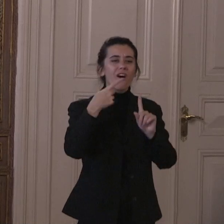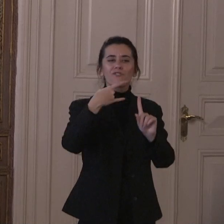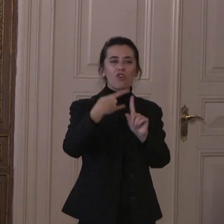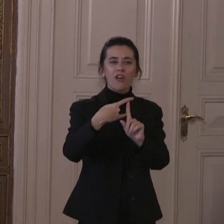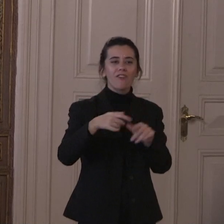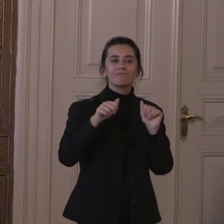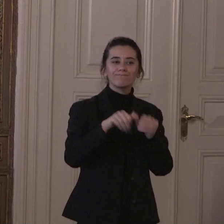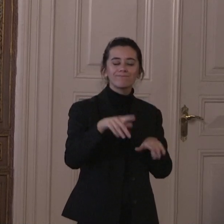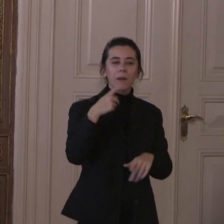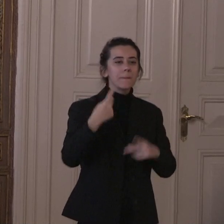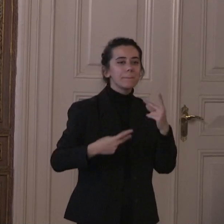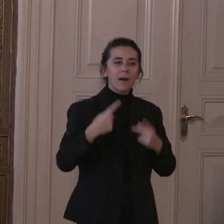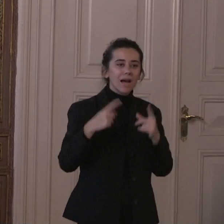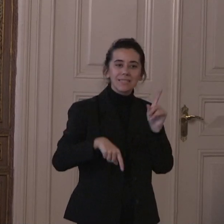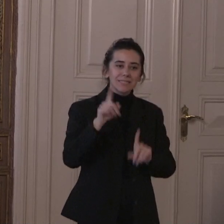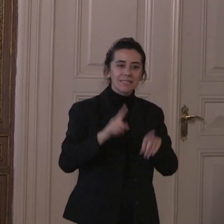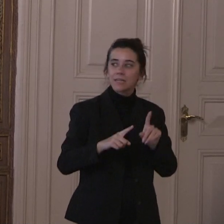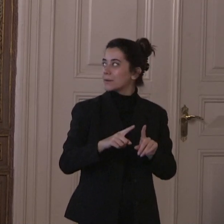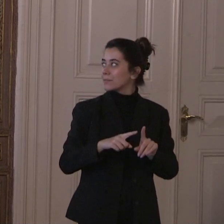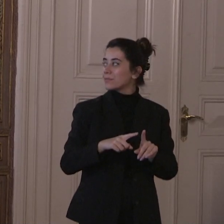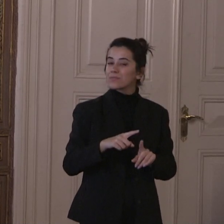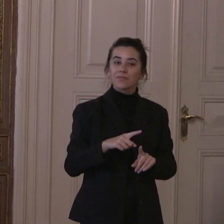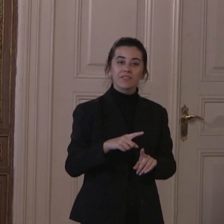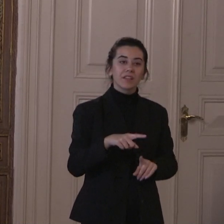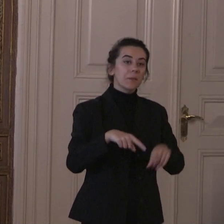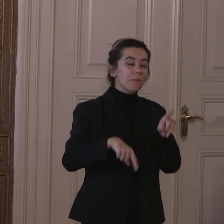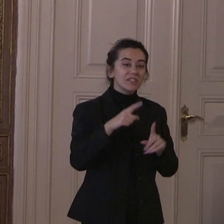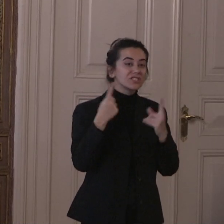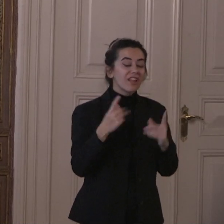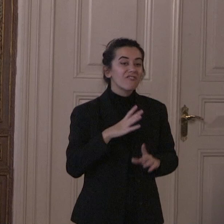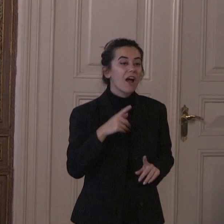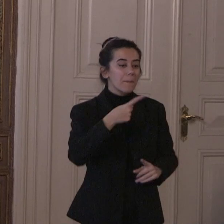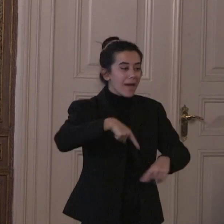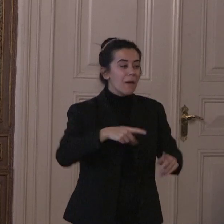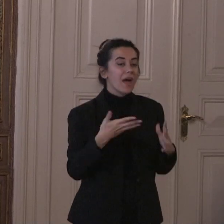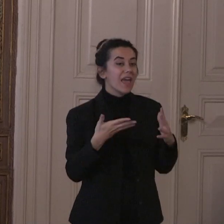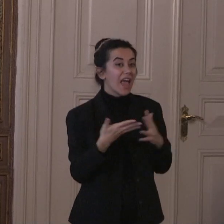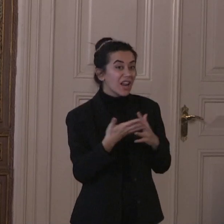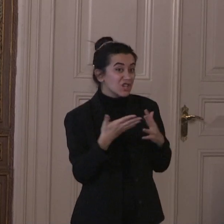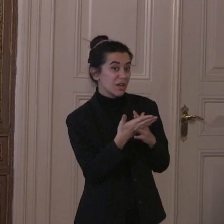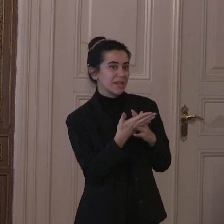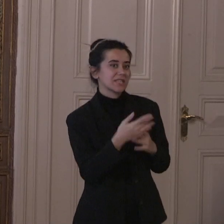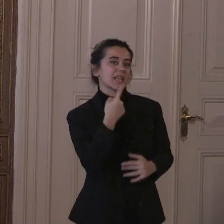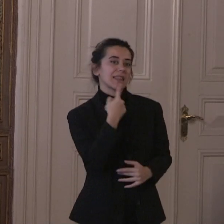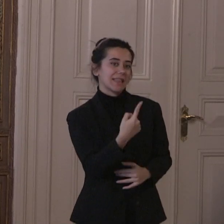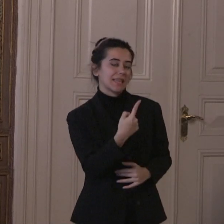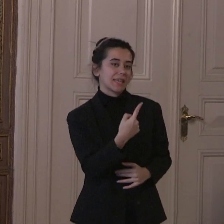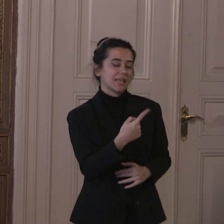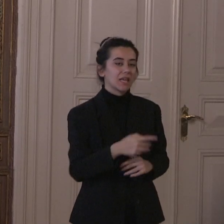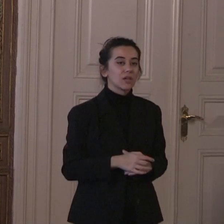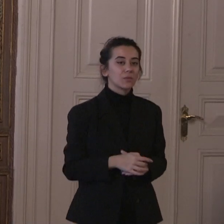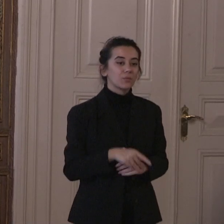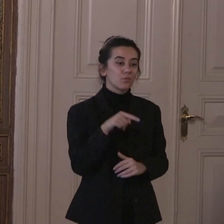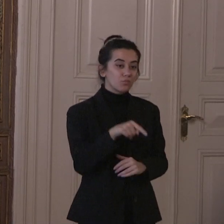bir takım dövizler var. Birlikte böyle bir erişilebilirlik sözünü söyledik. Oyumu tek